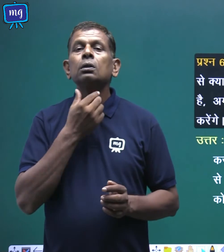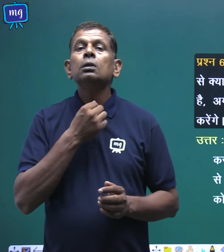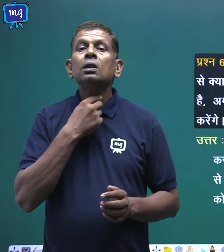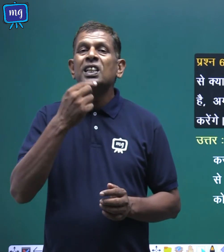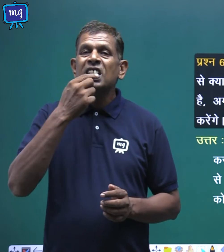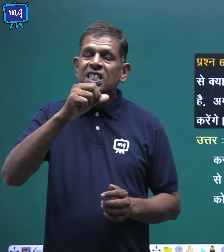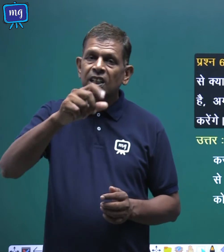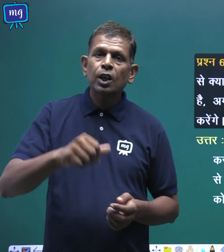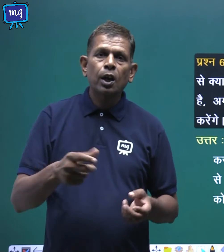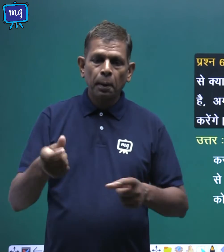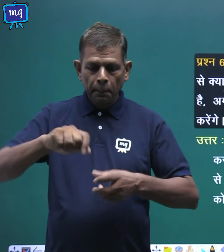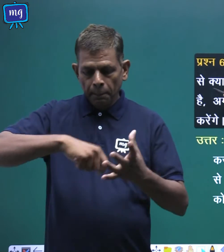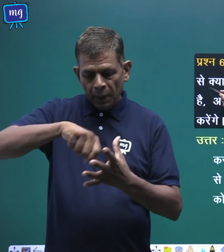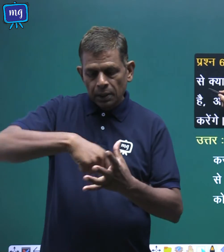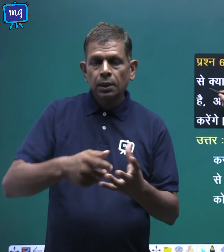मिश्रण से